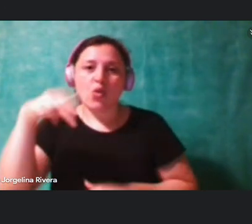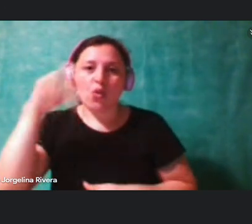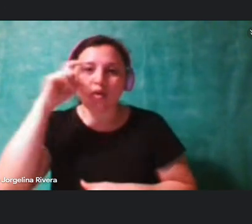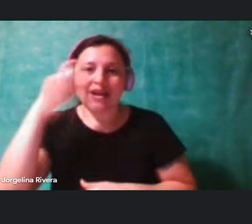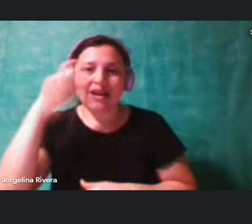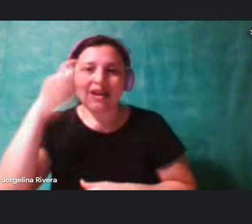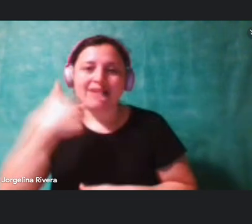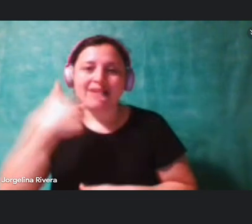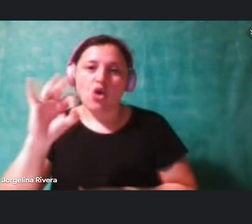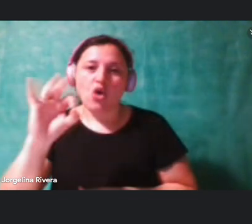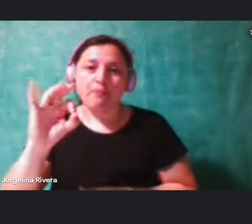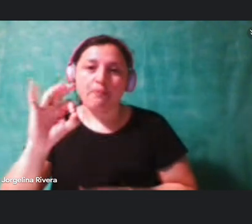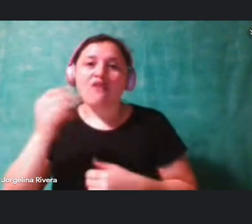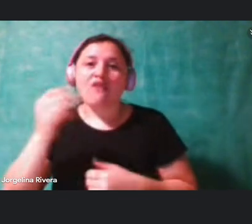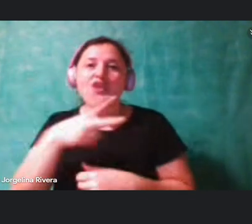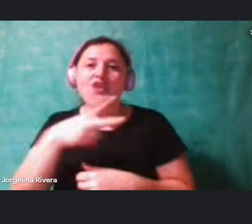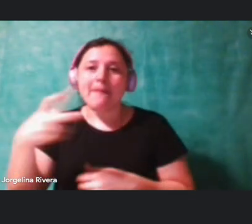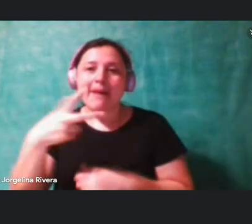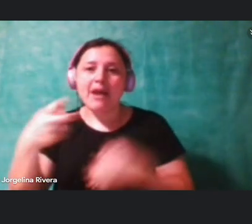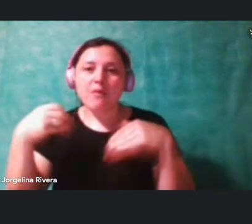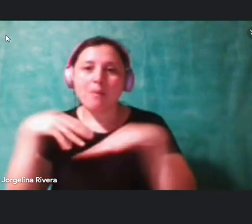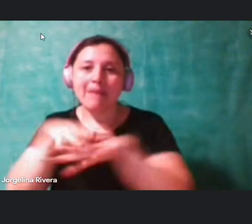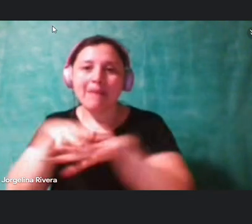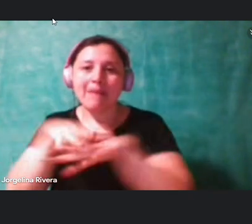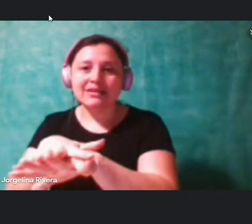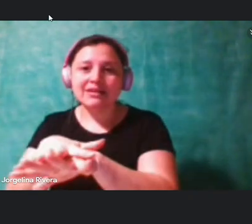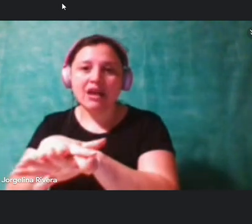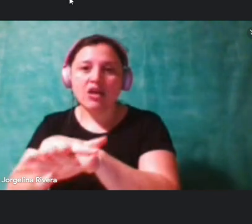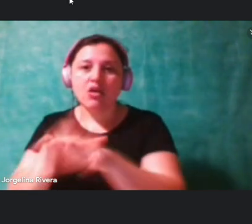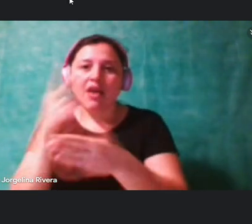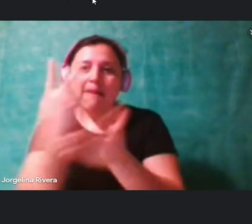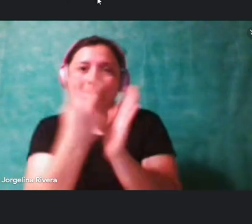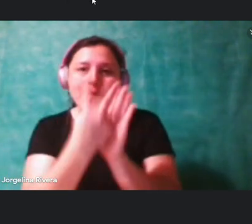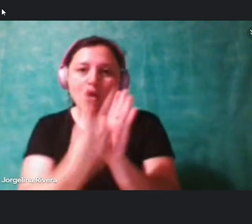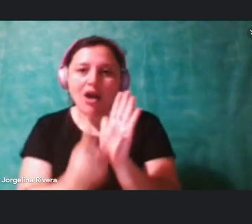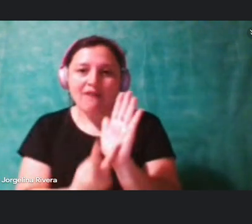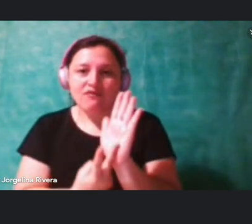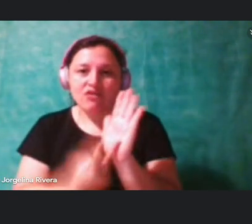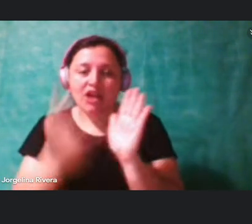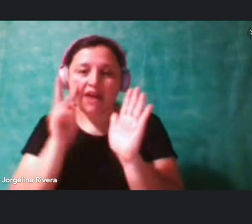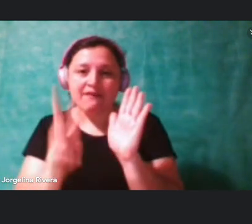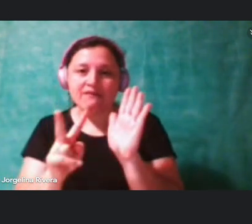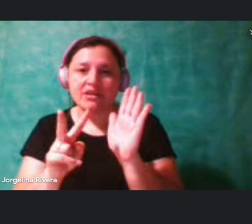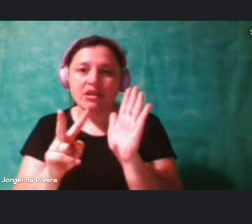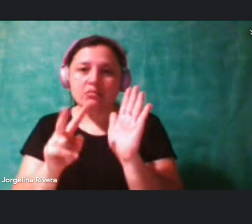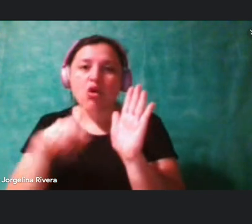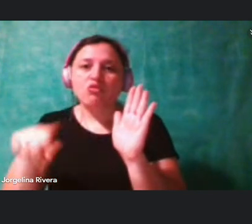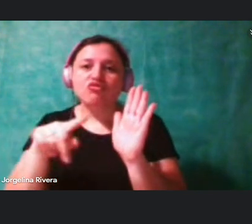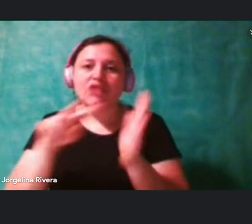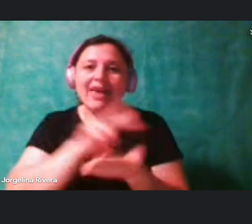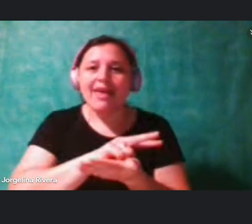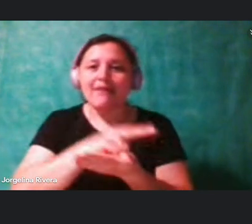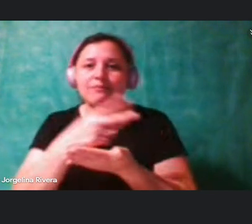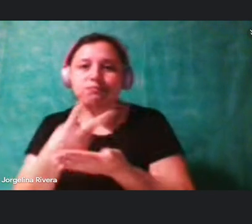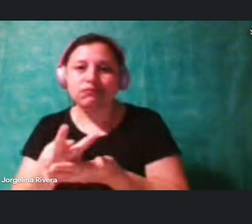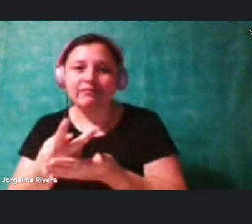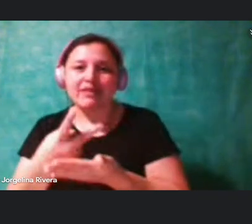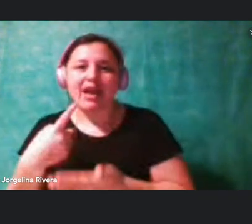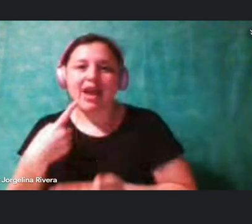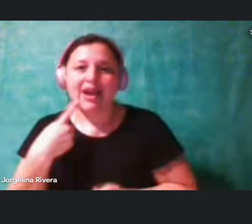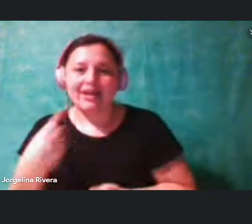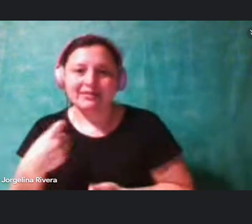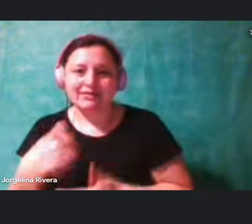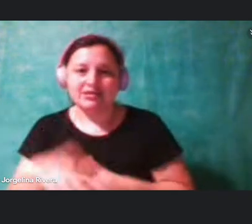esas palabras, ese vocabulario que vimos, viniendo una versión en castellano de todo el texto. El texto es este